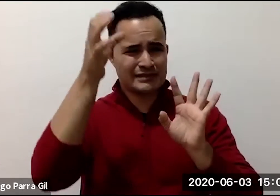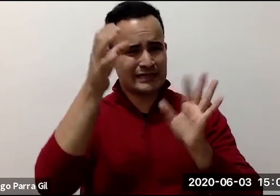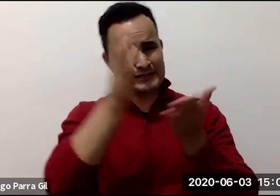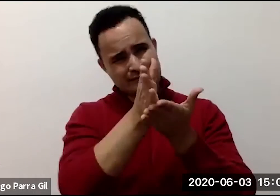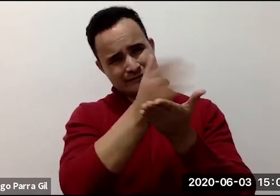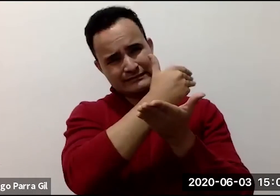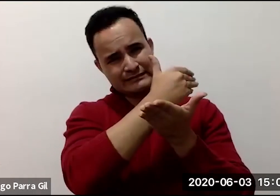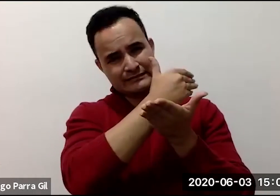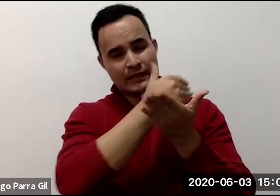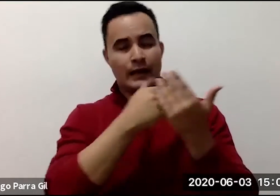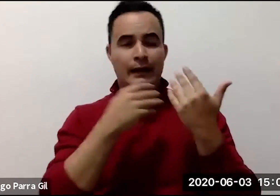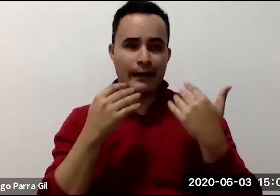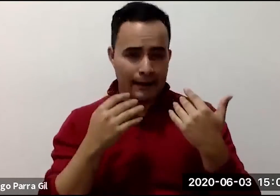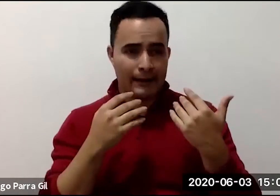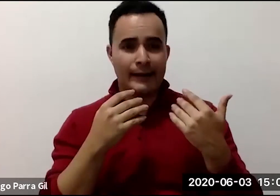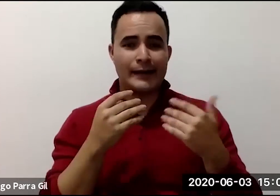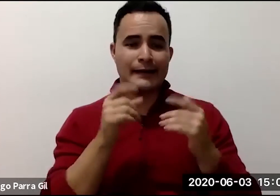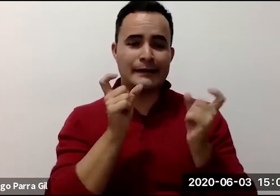tomar